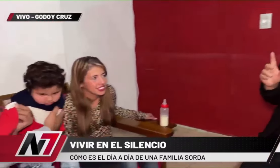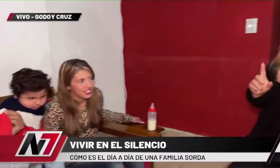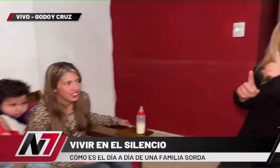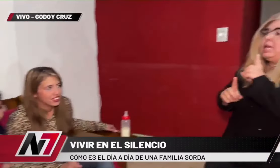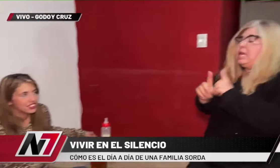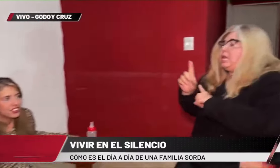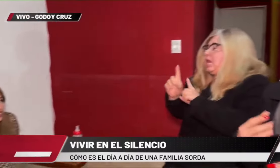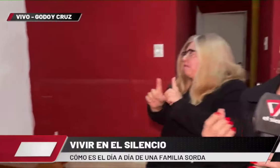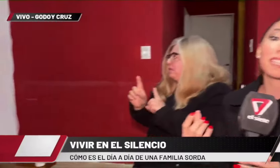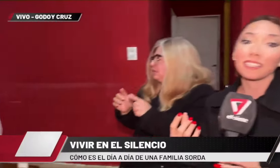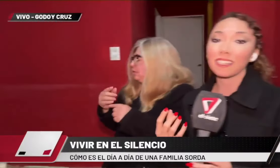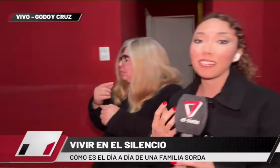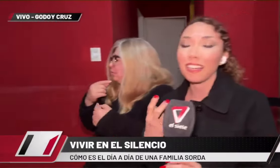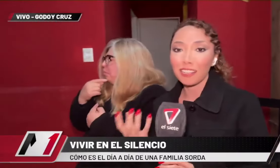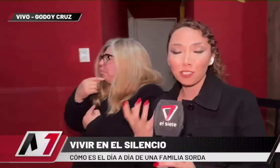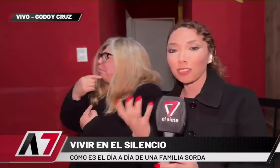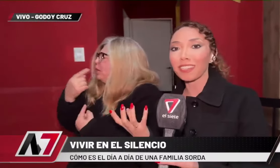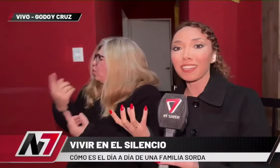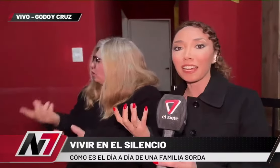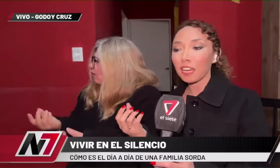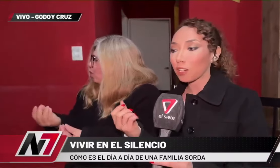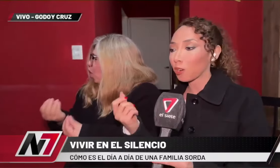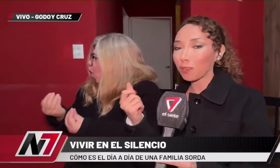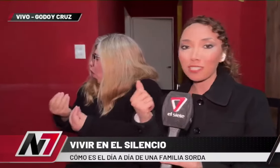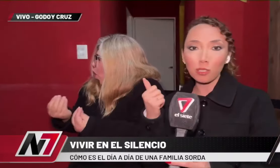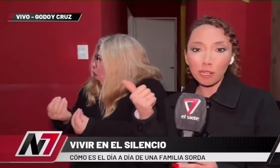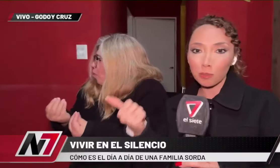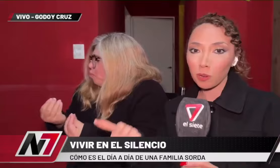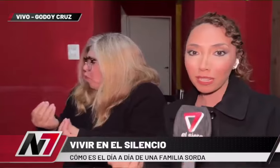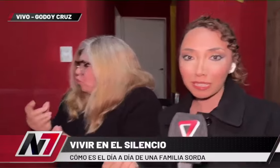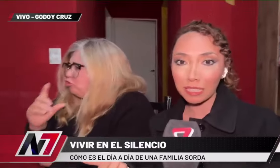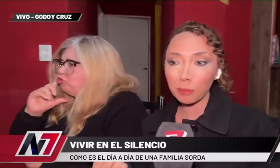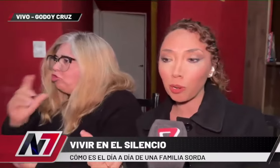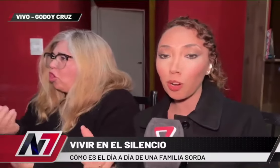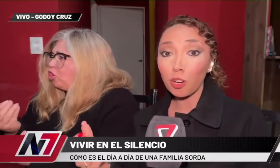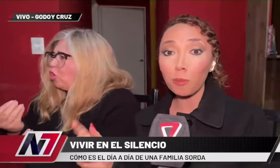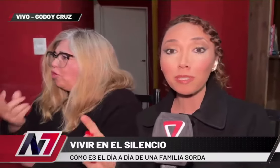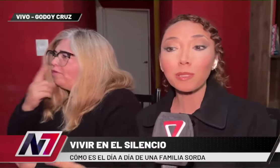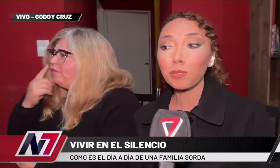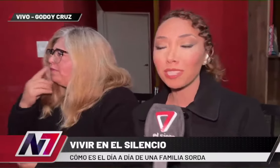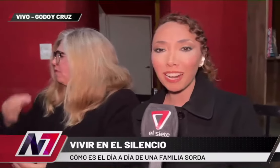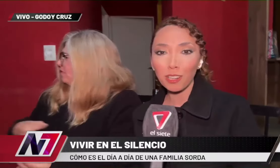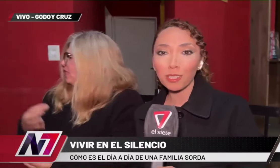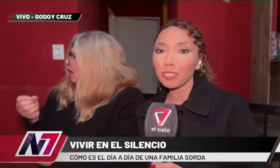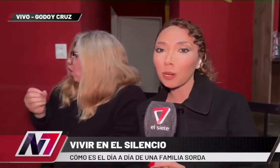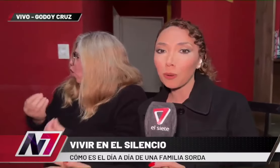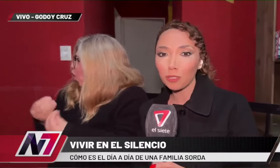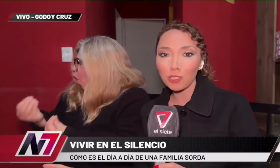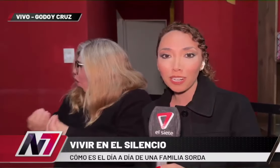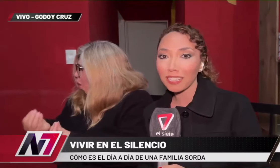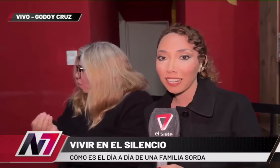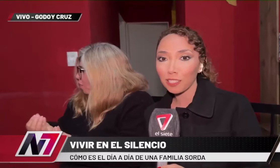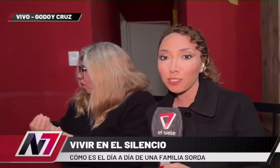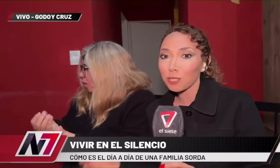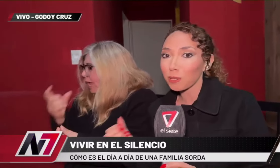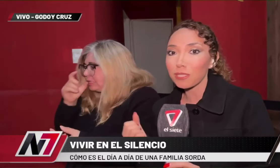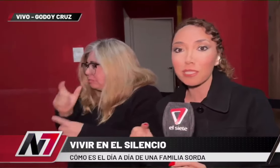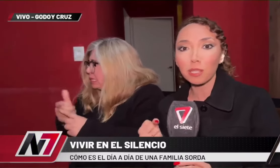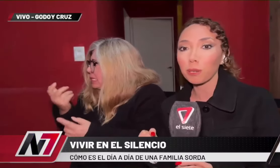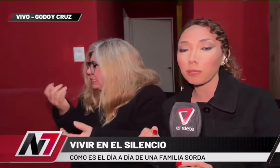es vivir en la sordera, cómo es tomarse un colectivo, cómo es Sí. escuchar a los niños cuando lloran en la noche, cuando han sido